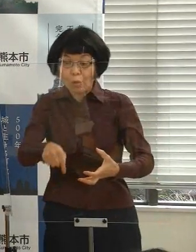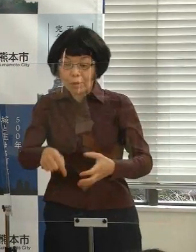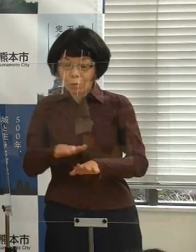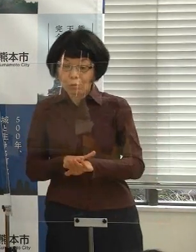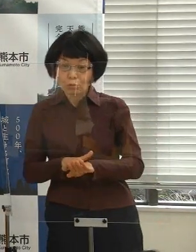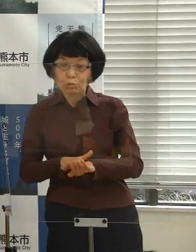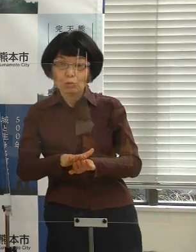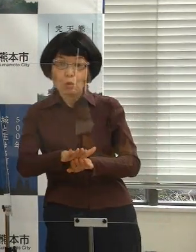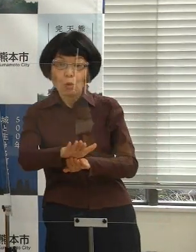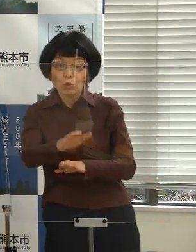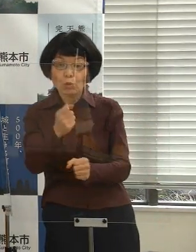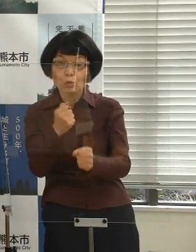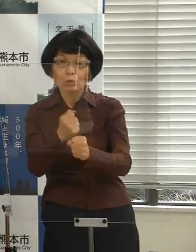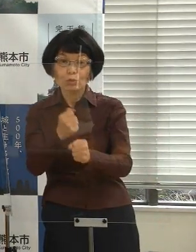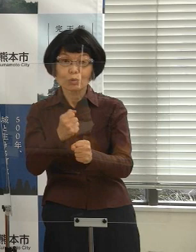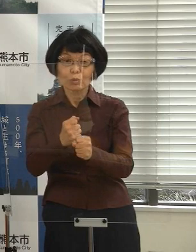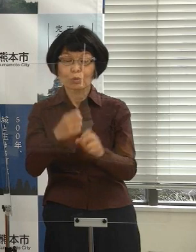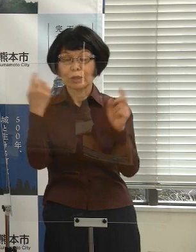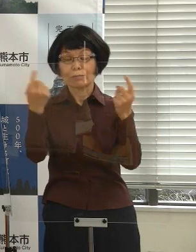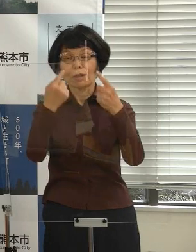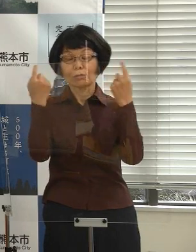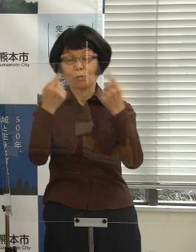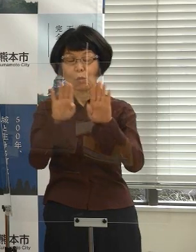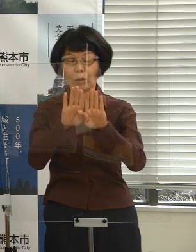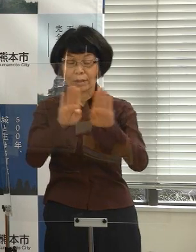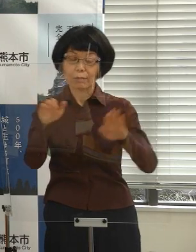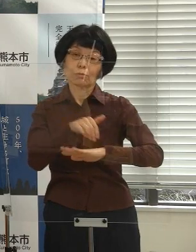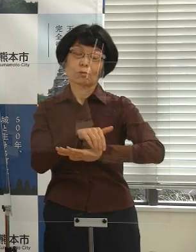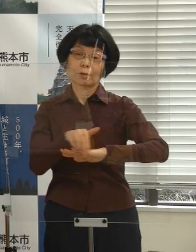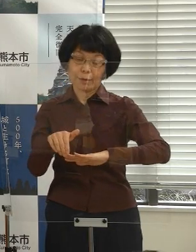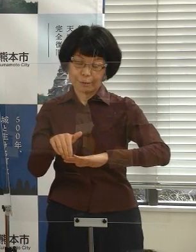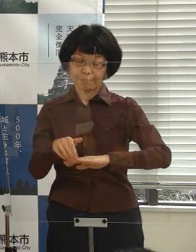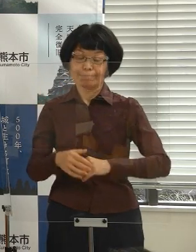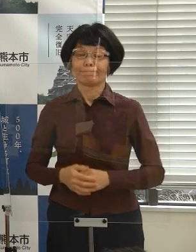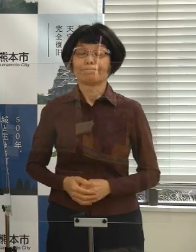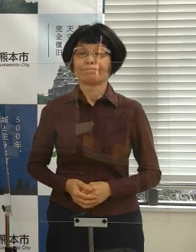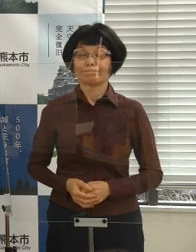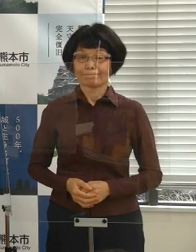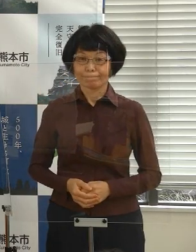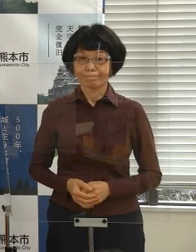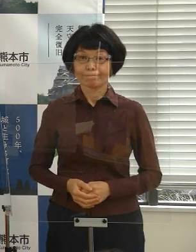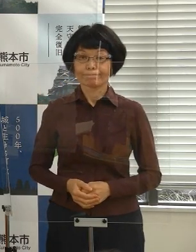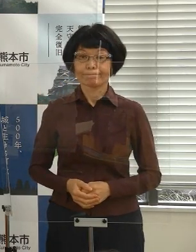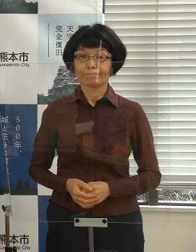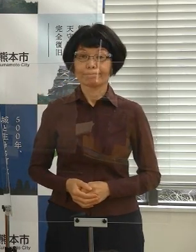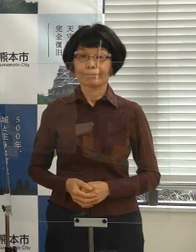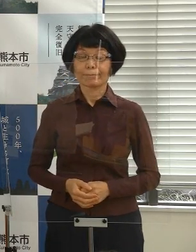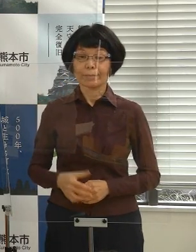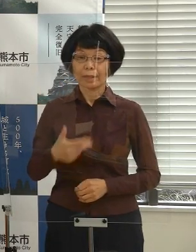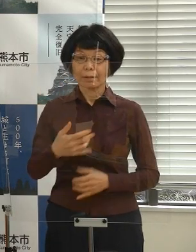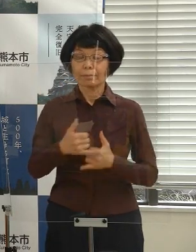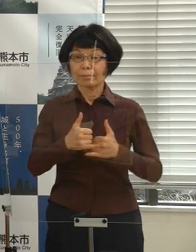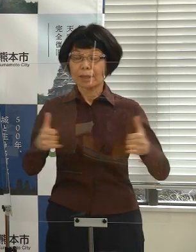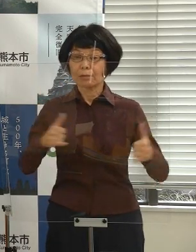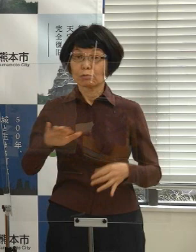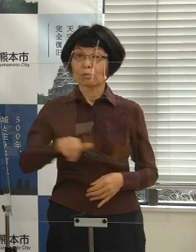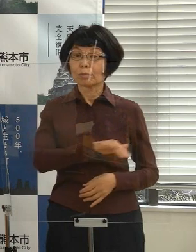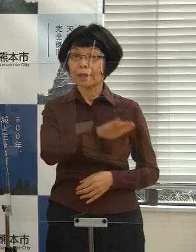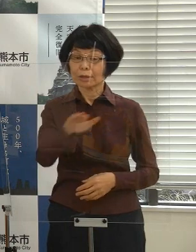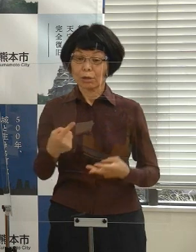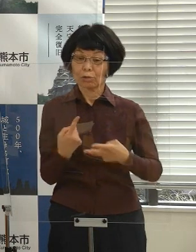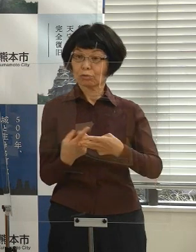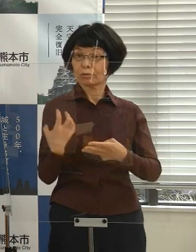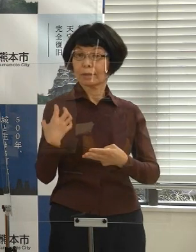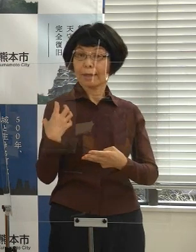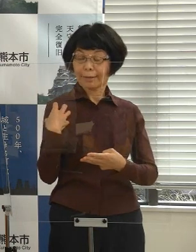イベントを開催される予定です。このように市民の皆様による主体的な取り組み